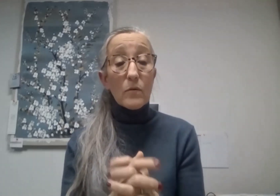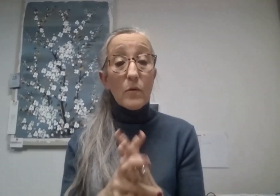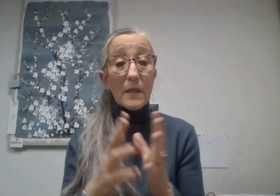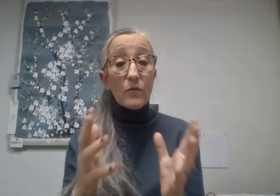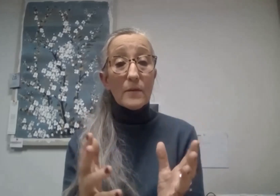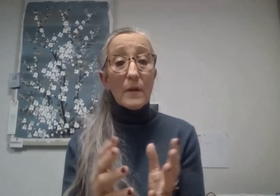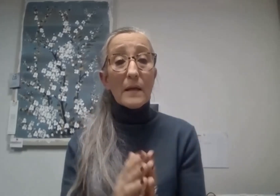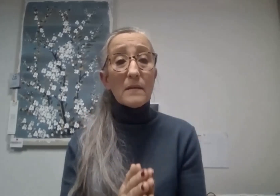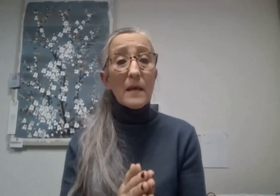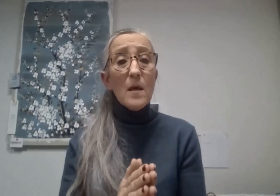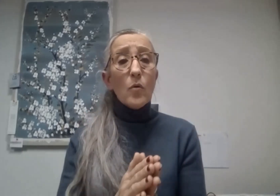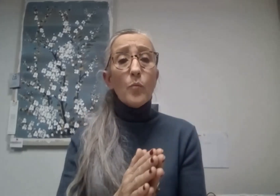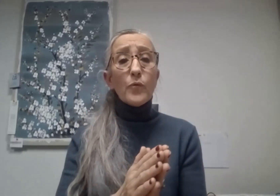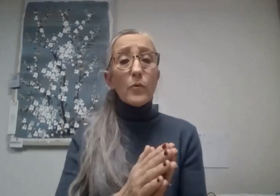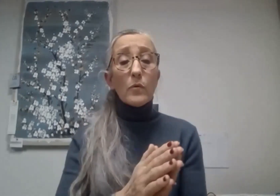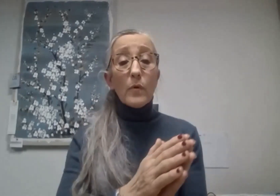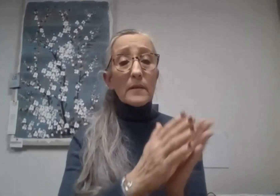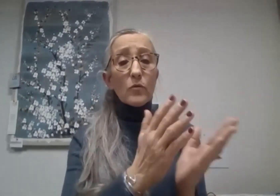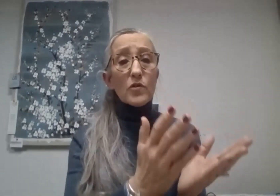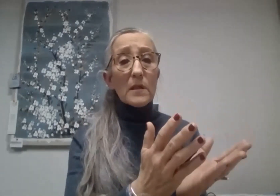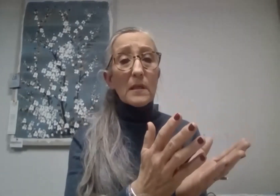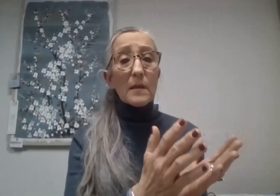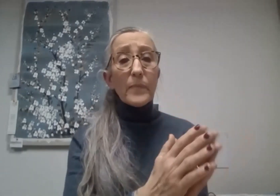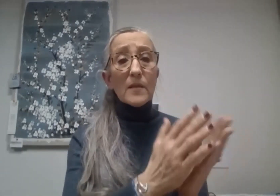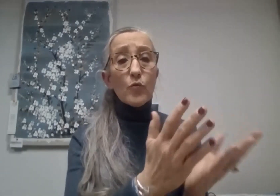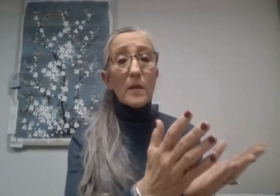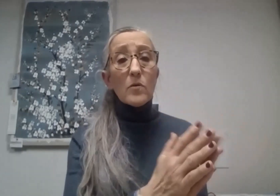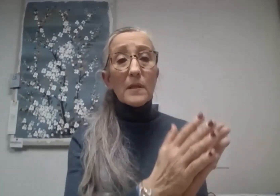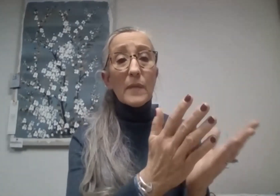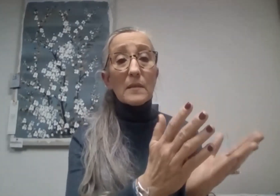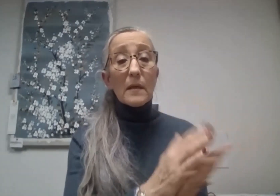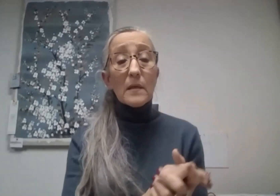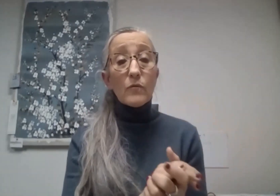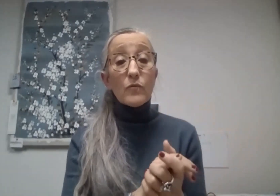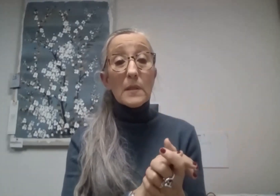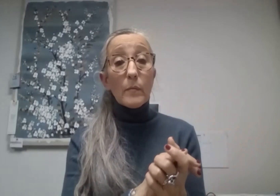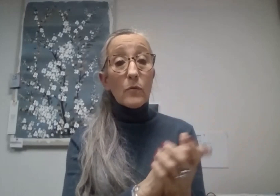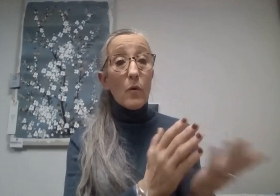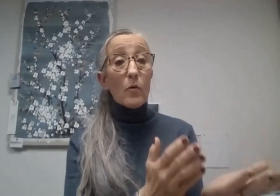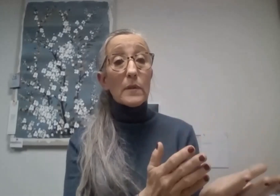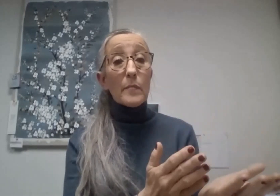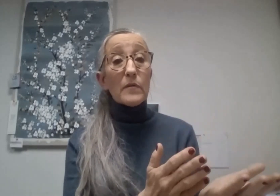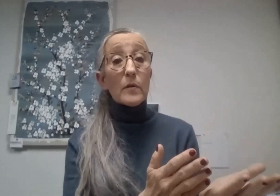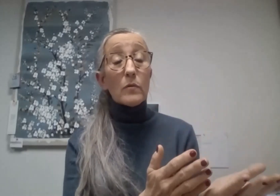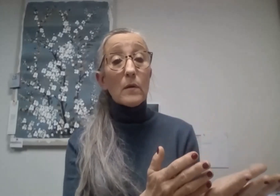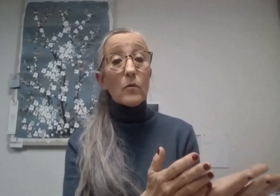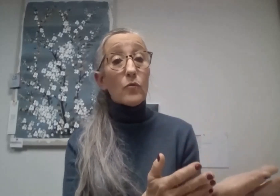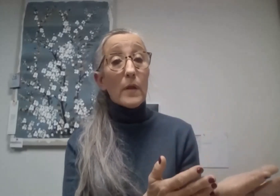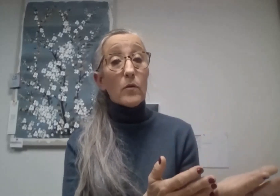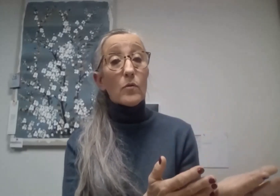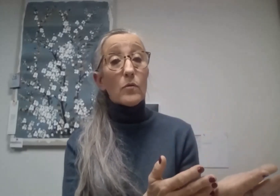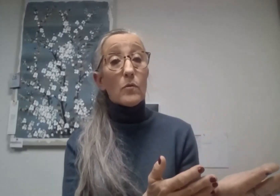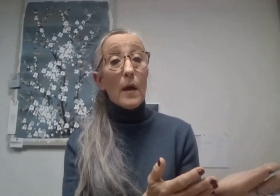Smith dans le cadre de la scolarité, on peut interroger des soignants, des médecins qui vont nous dire, nous, on rencontre la même difficulté